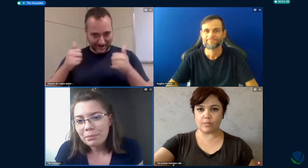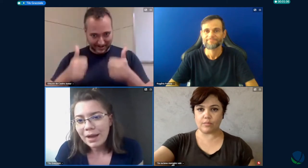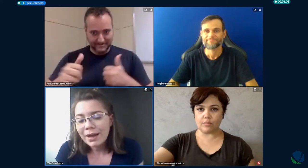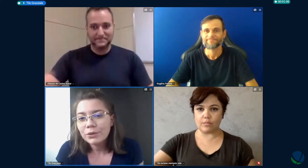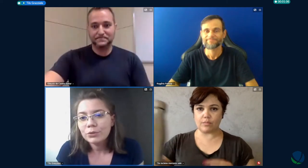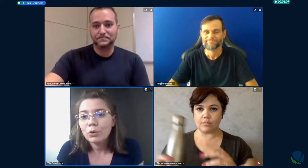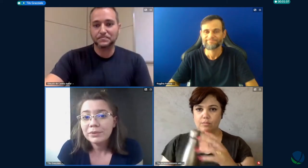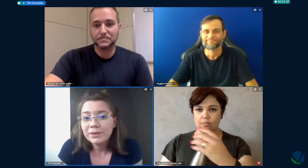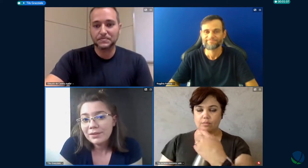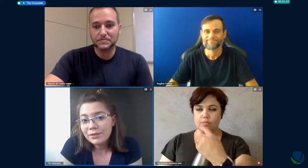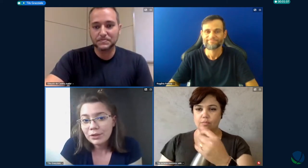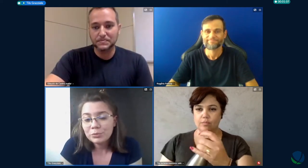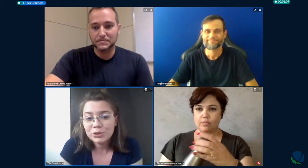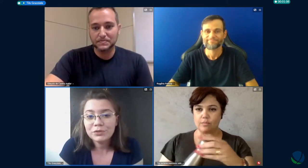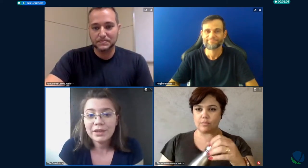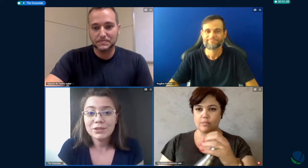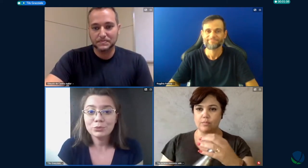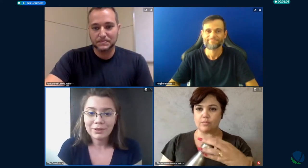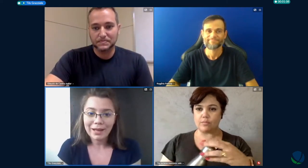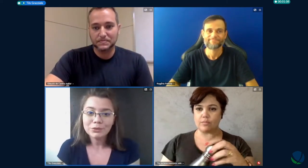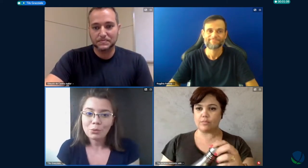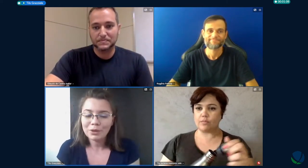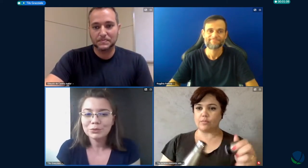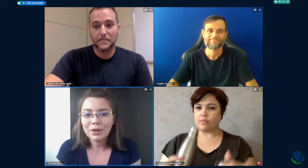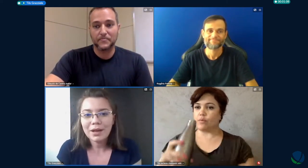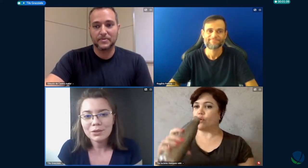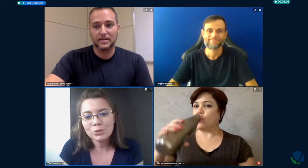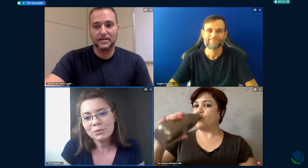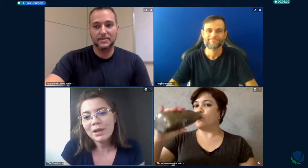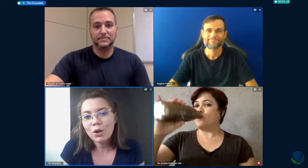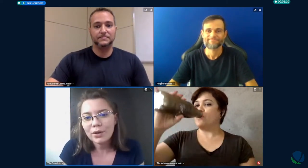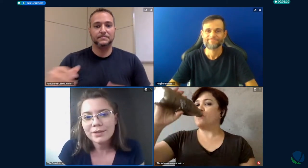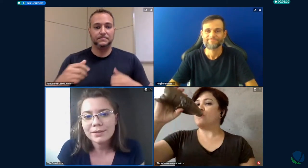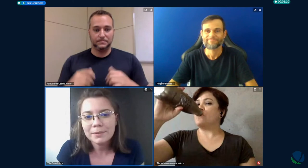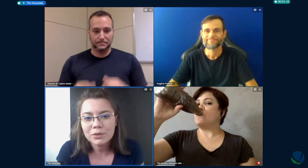o trabalho, obtive resultado